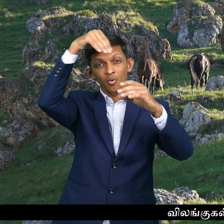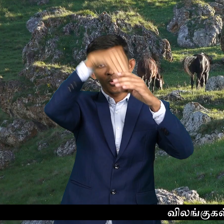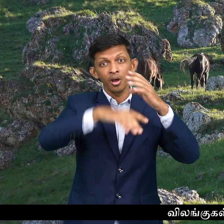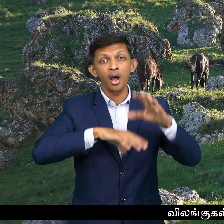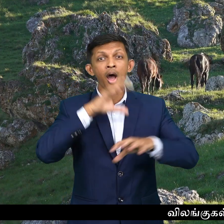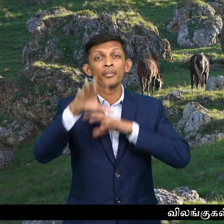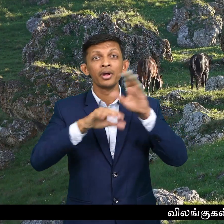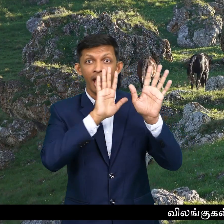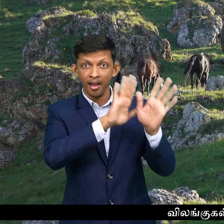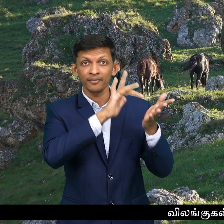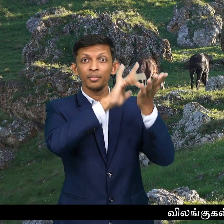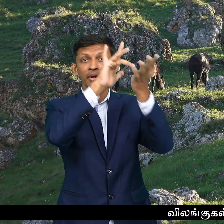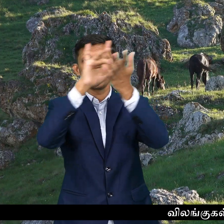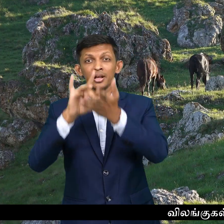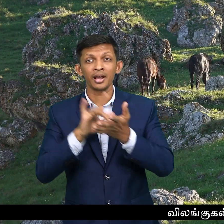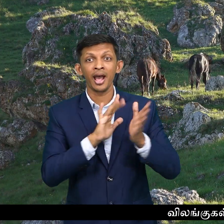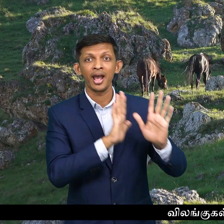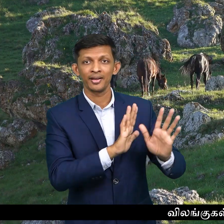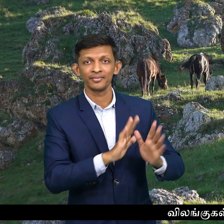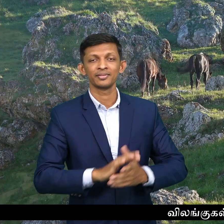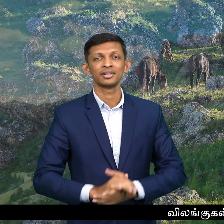வாழ்கின்றன.